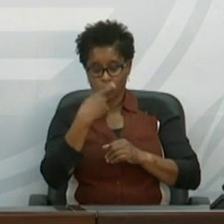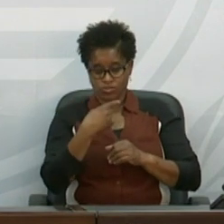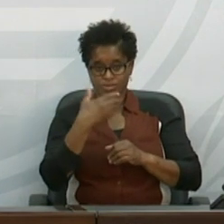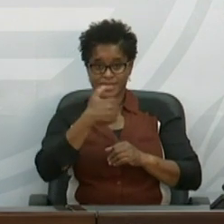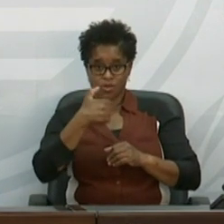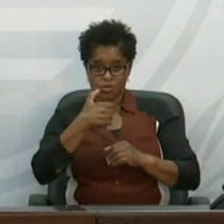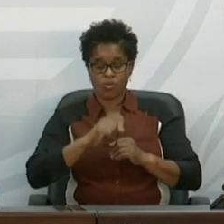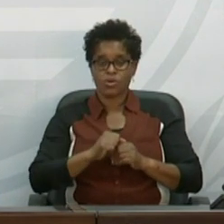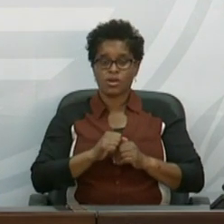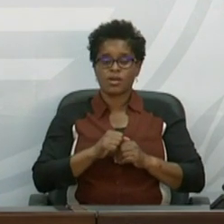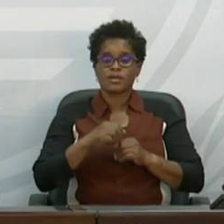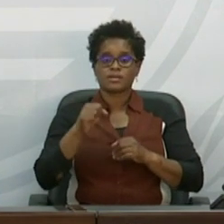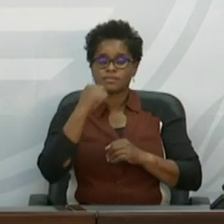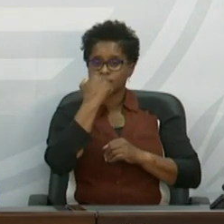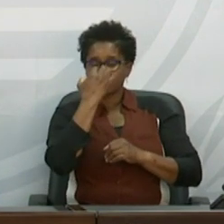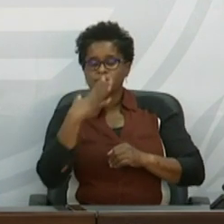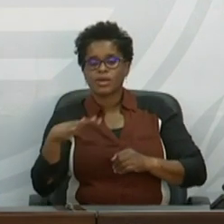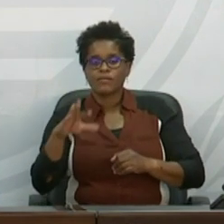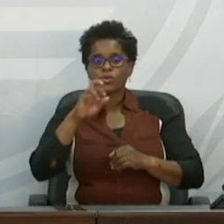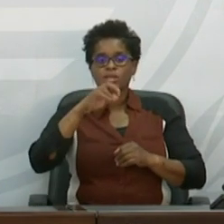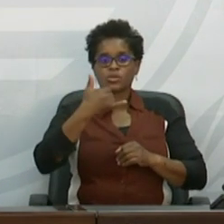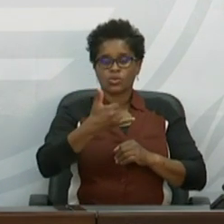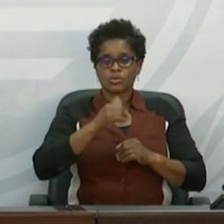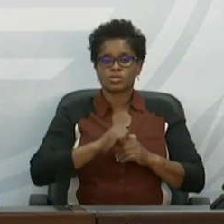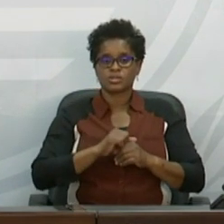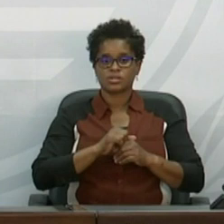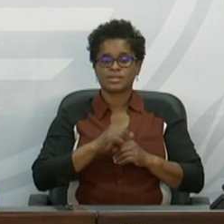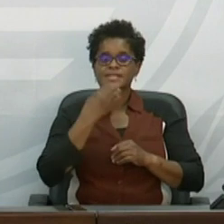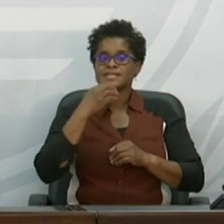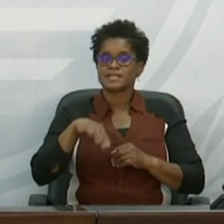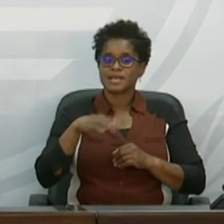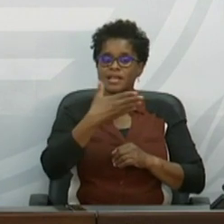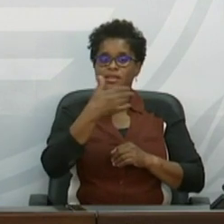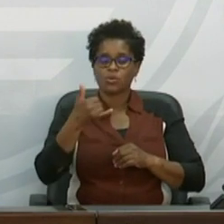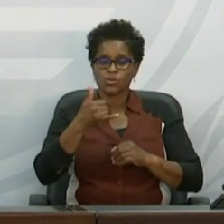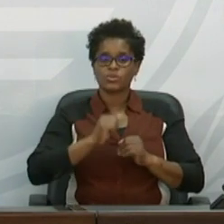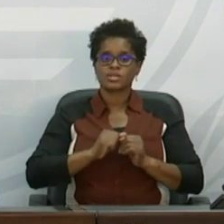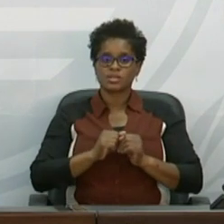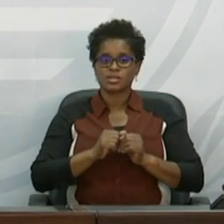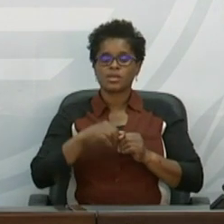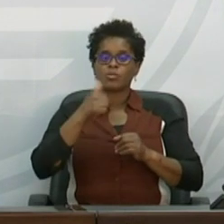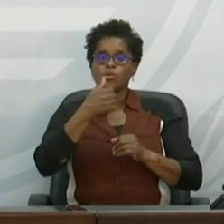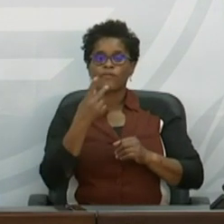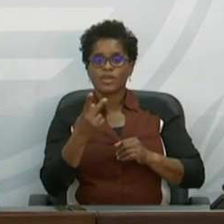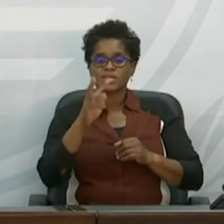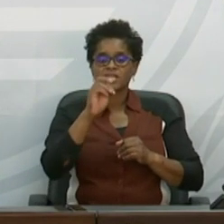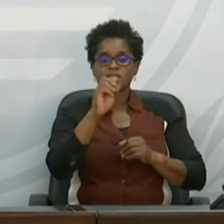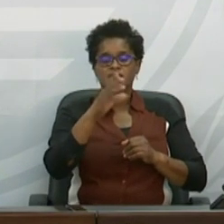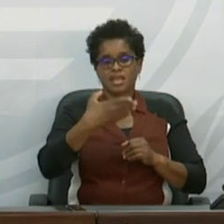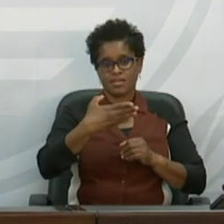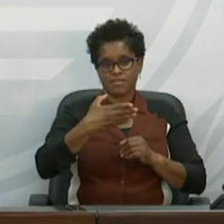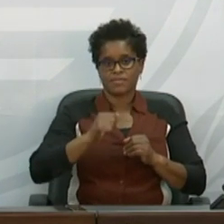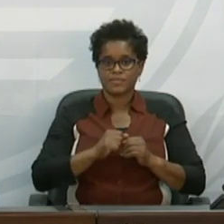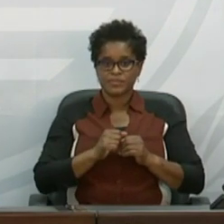5, Brava 82, Sal 12, Boa Vista